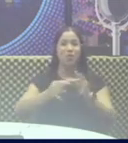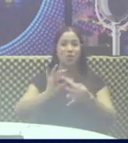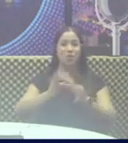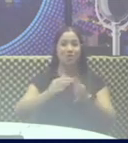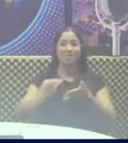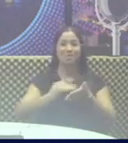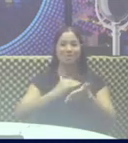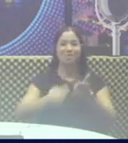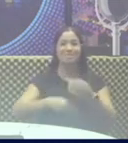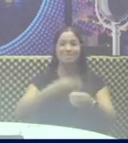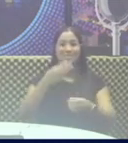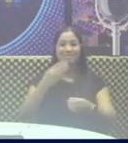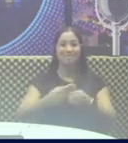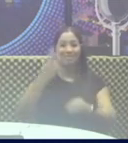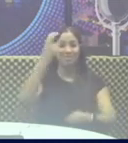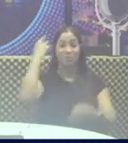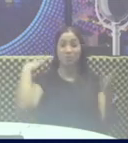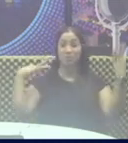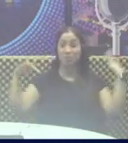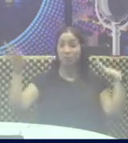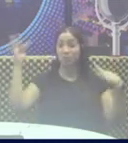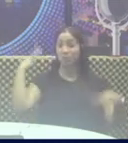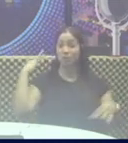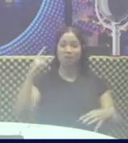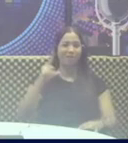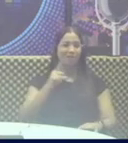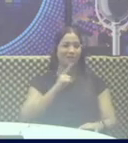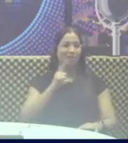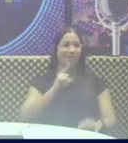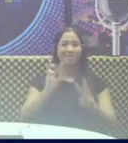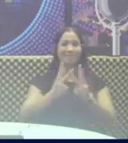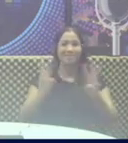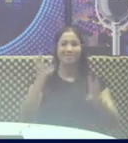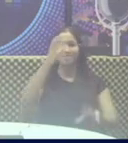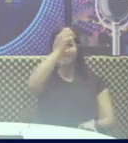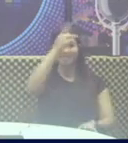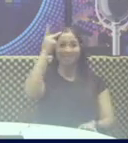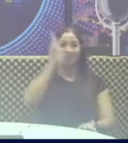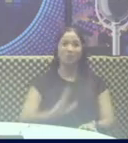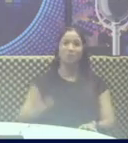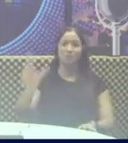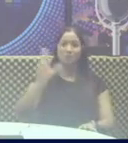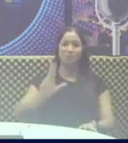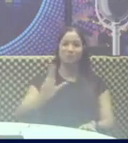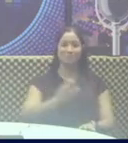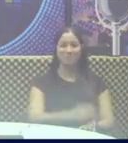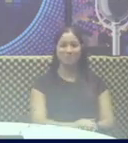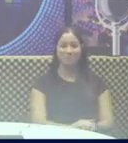da Secretaria Municipal de Cultura e Turismo, que você encontra no portal da Prefeitura de Uberlândia.